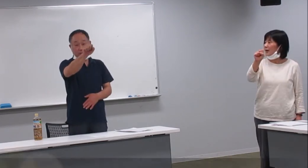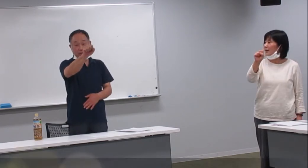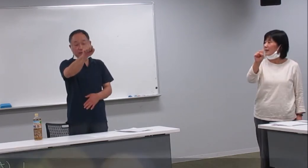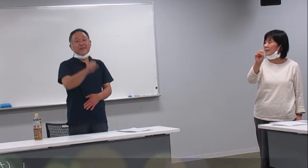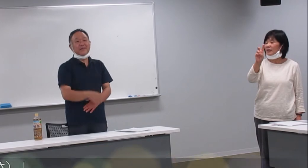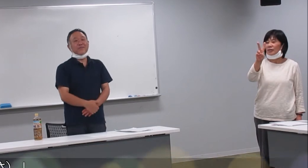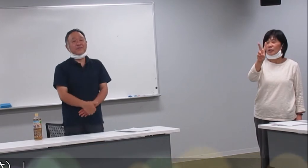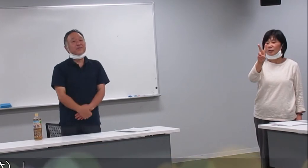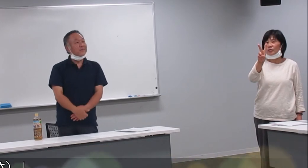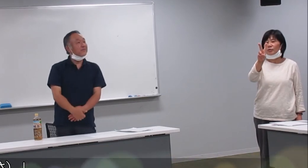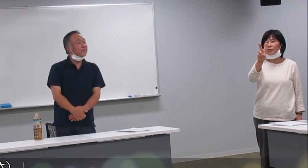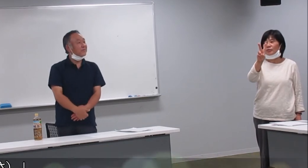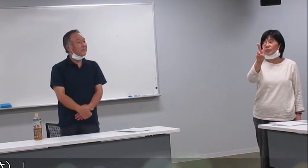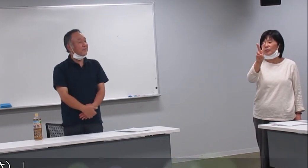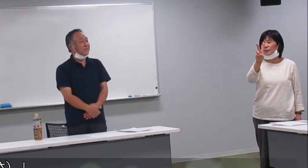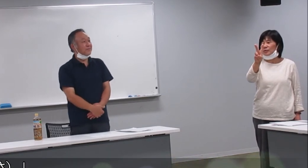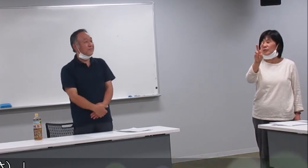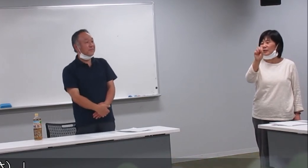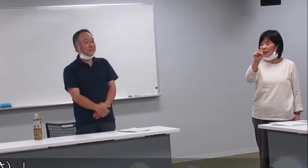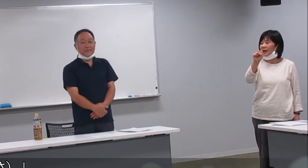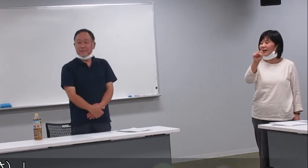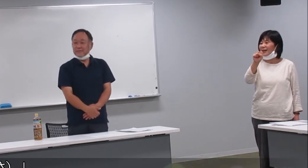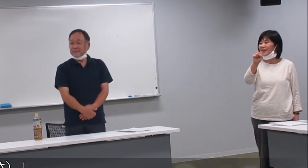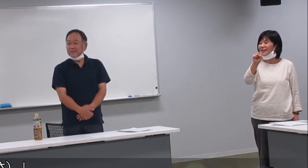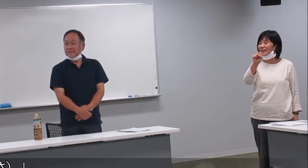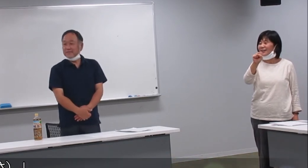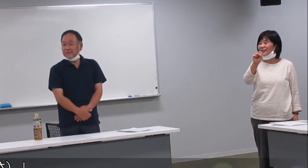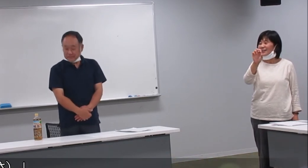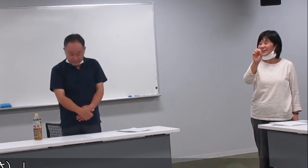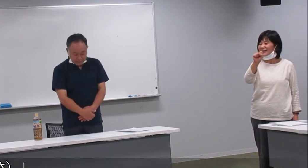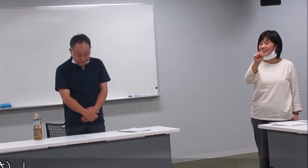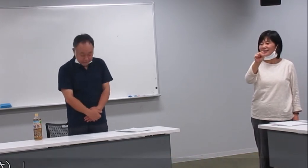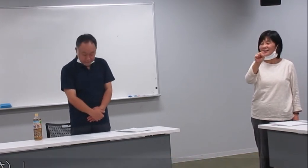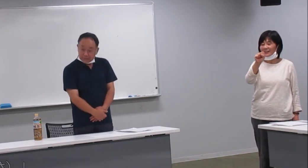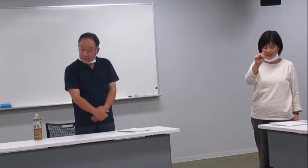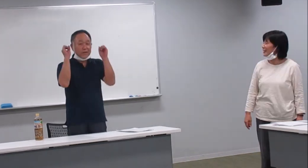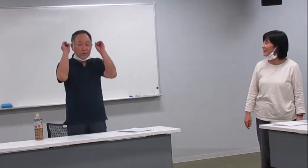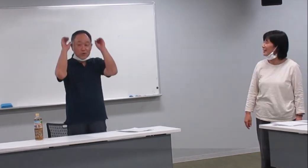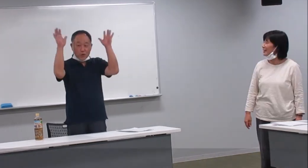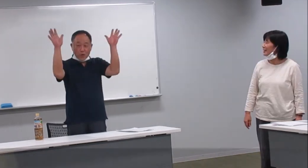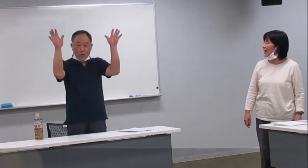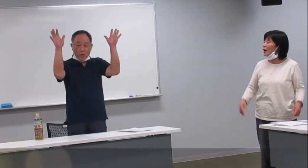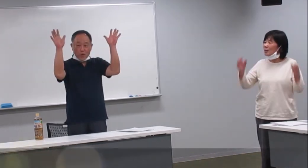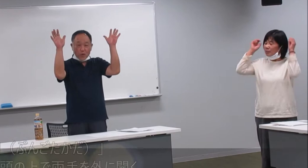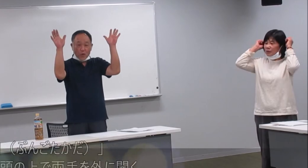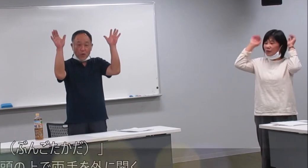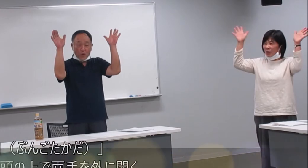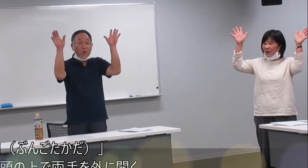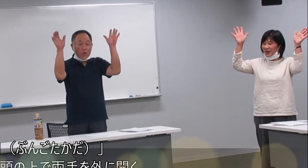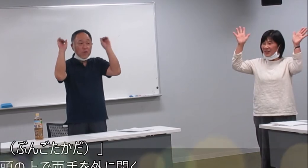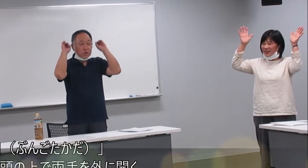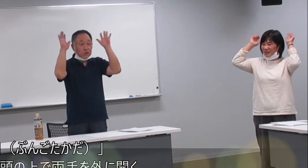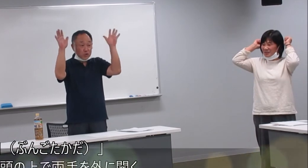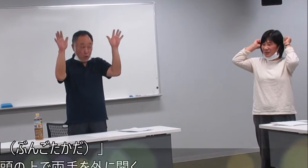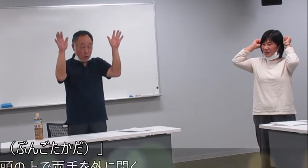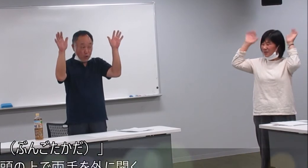あ、そのままや。うん、さあ、指文字。 鳥とかじゃない。 あ、文豪。自分から 見